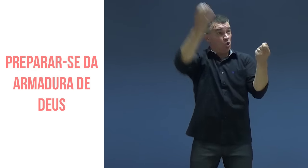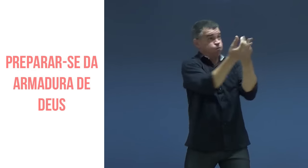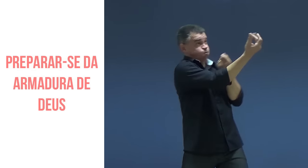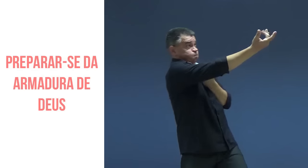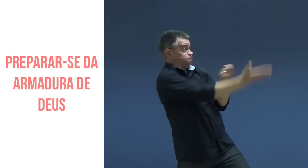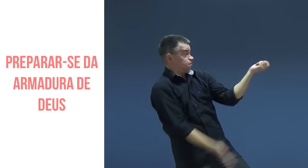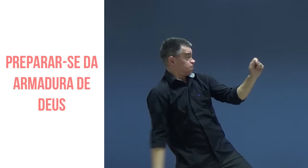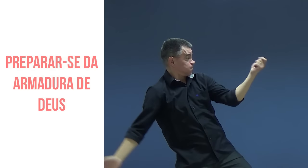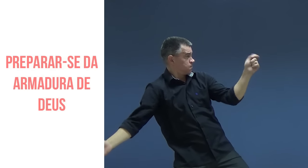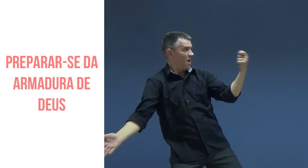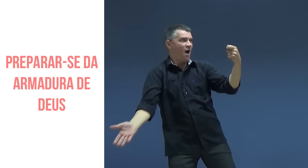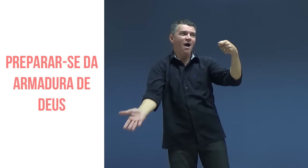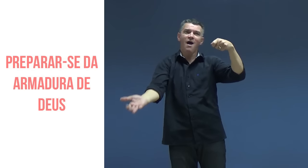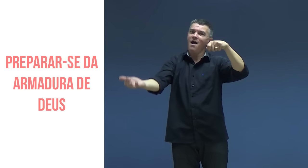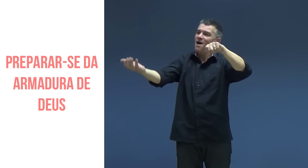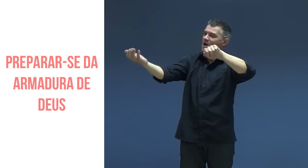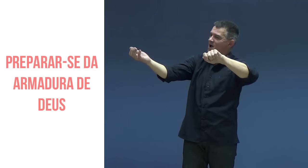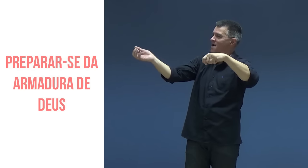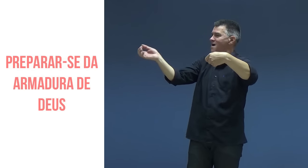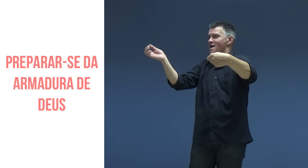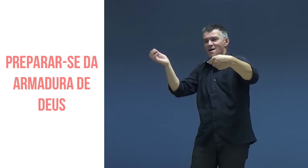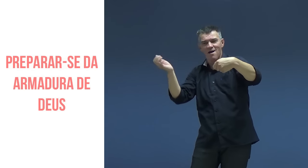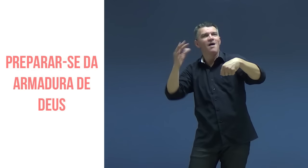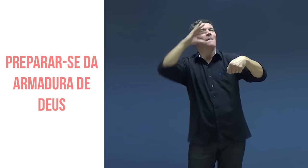Espírito dele, né?